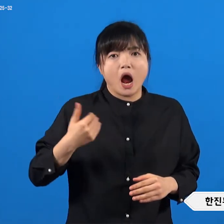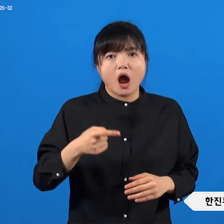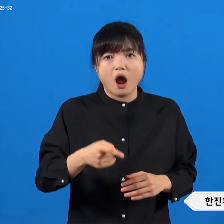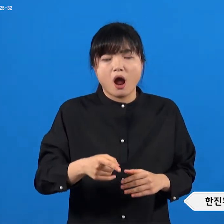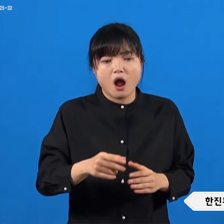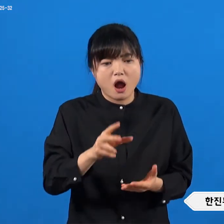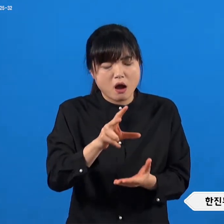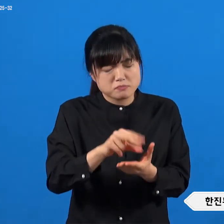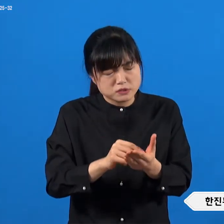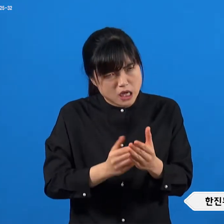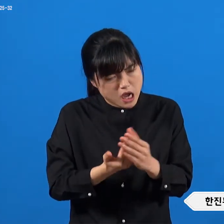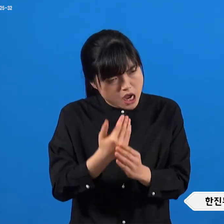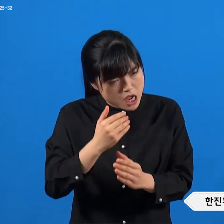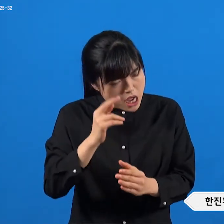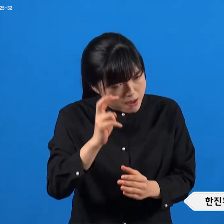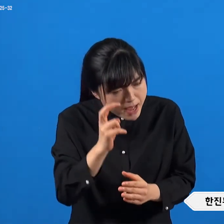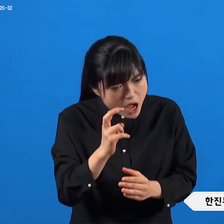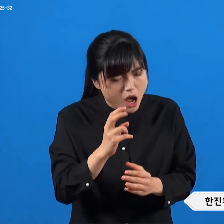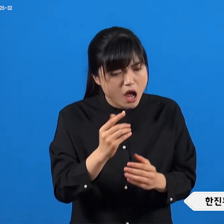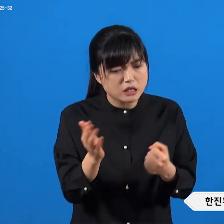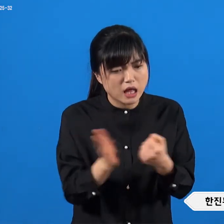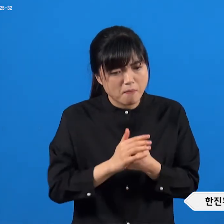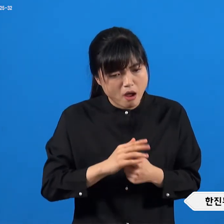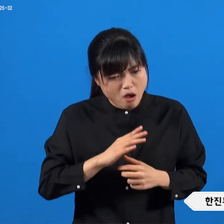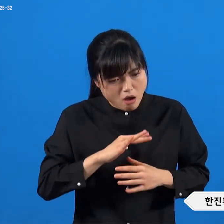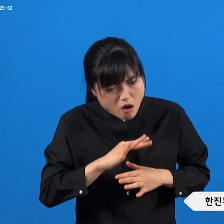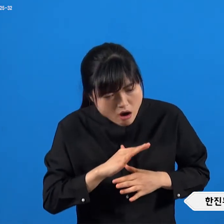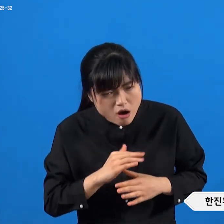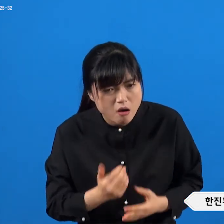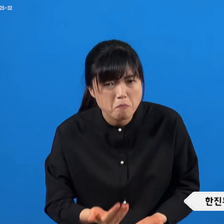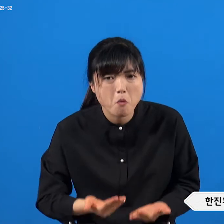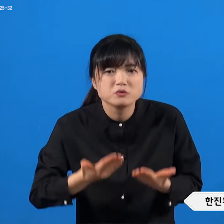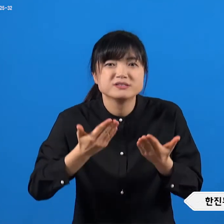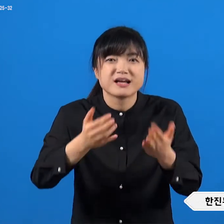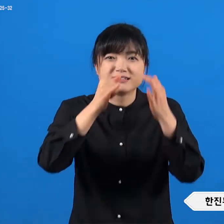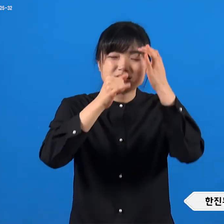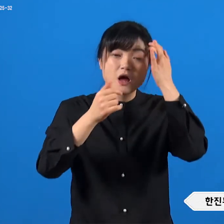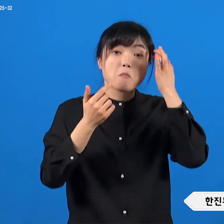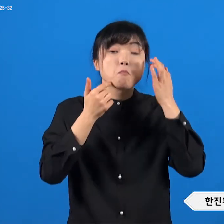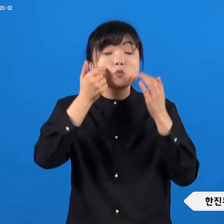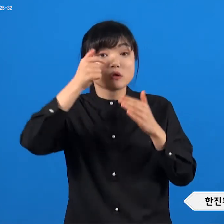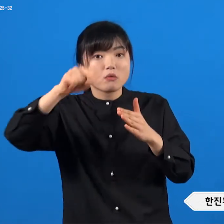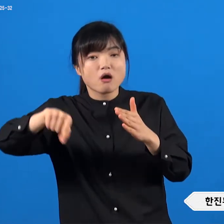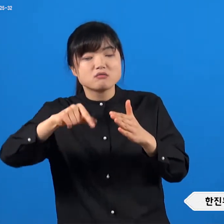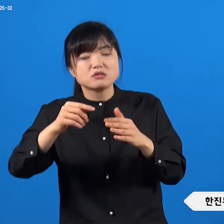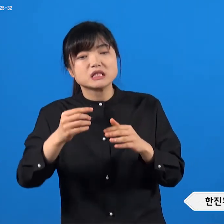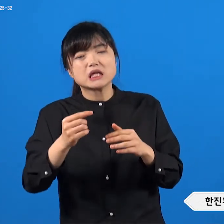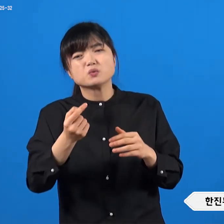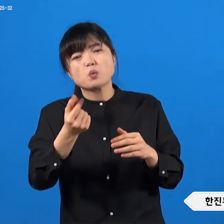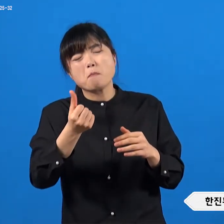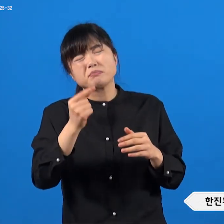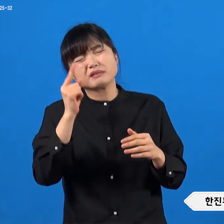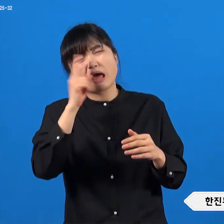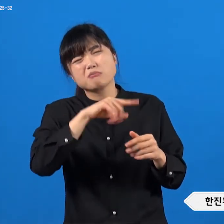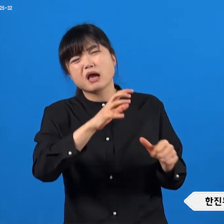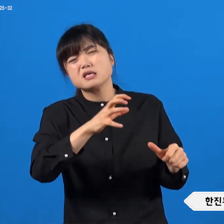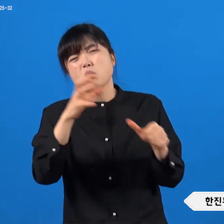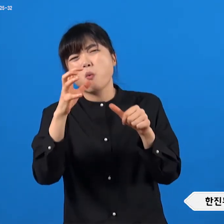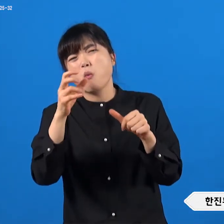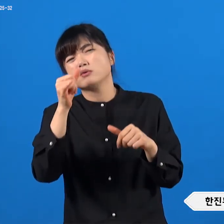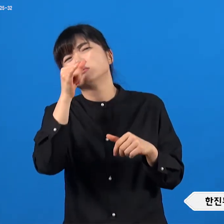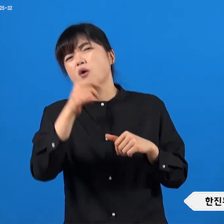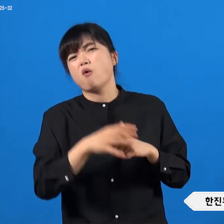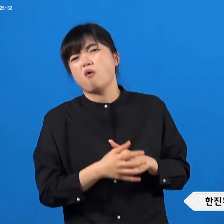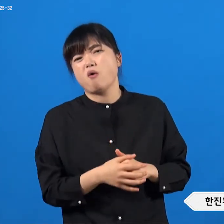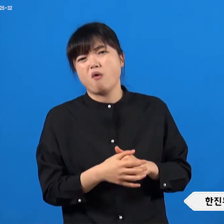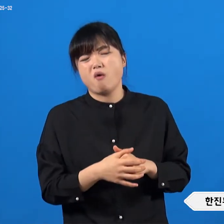봐, 그래서 두려움으로 봉사하는 사람이 있습니다. 목사님들 중에 그걸 은근히